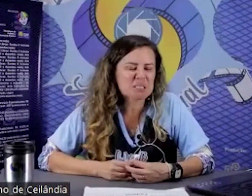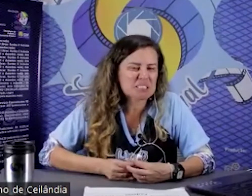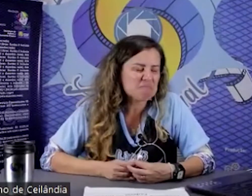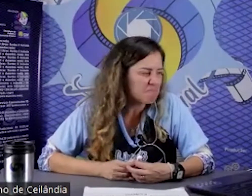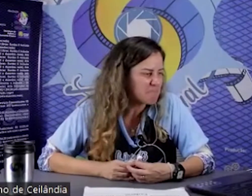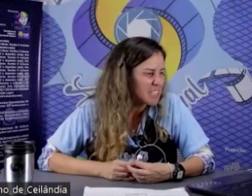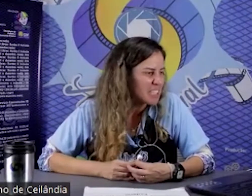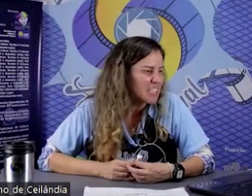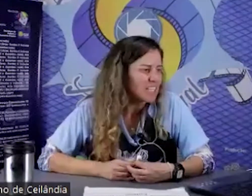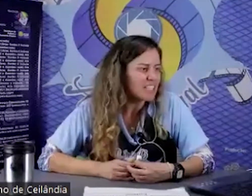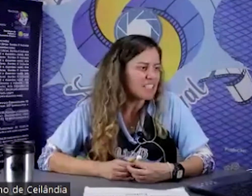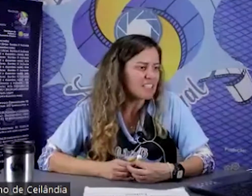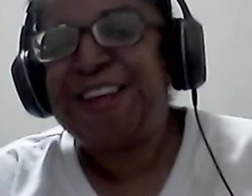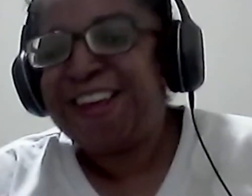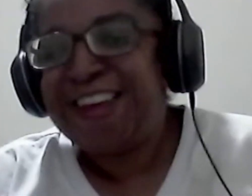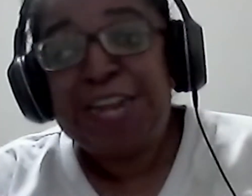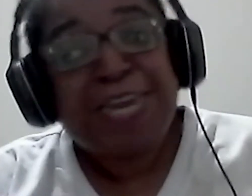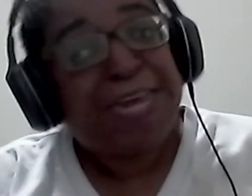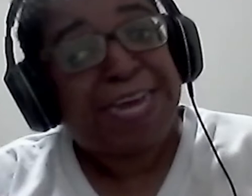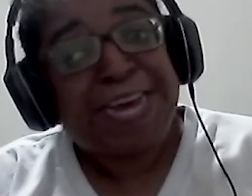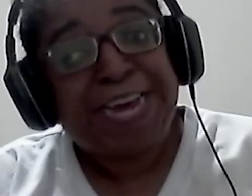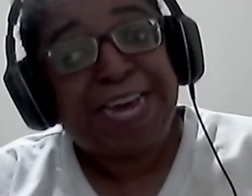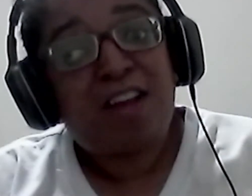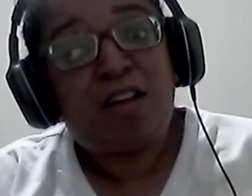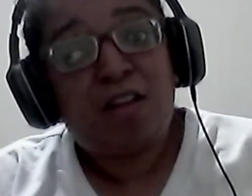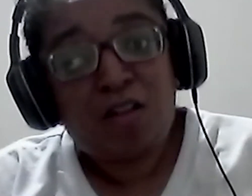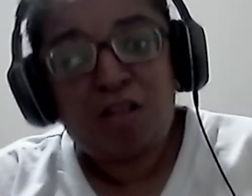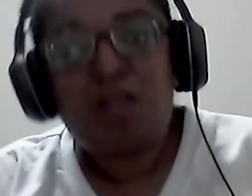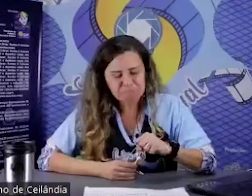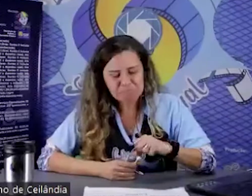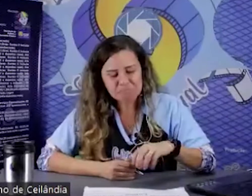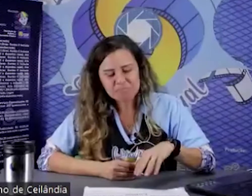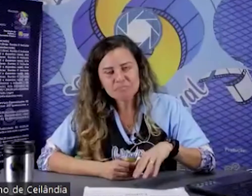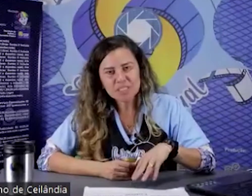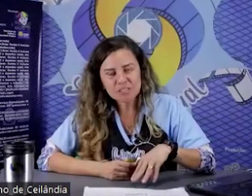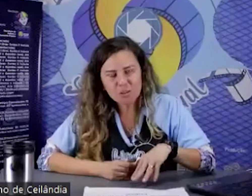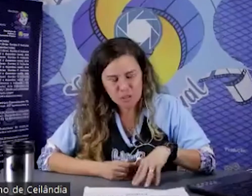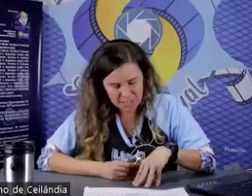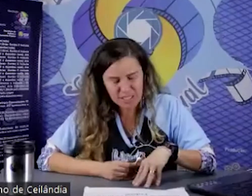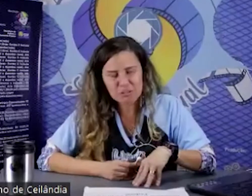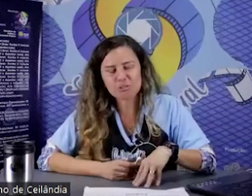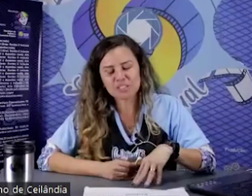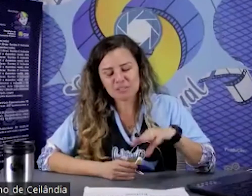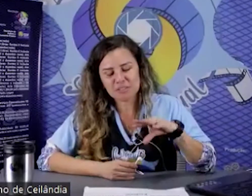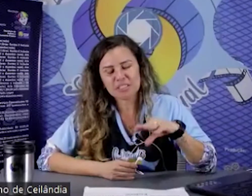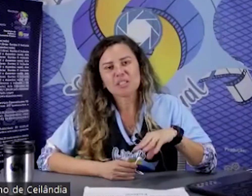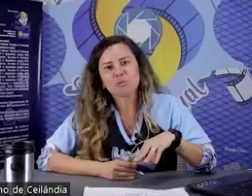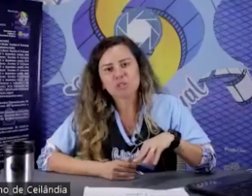Parabéns. E a gente tem surdo. Eu tenho, esse ano, inclusive, uma